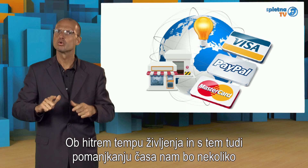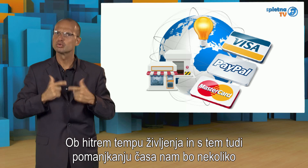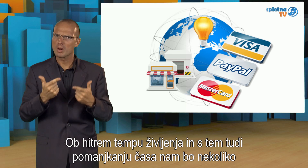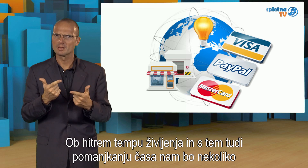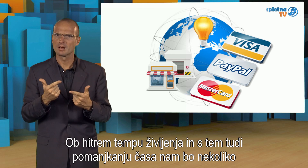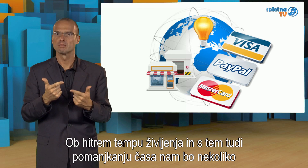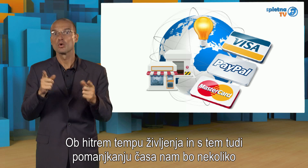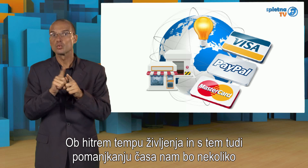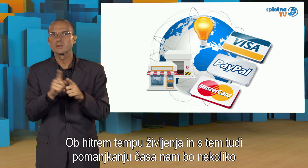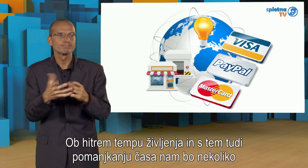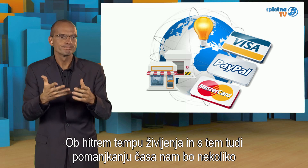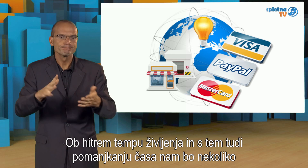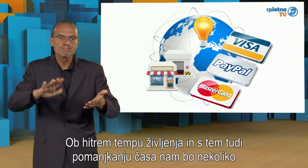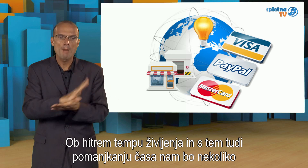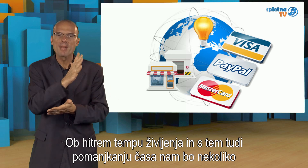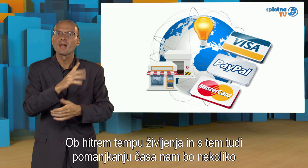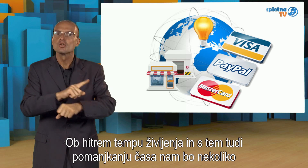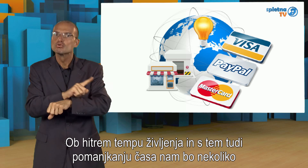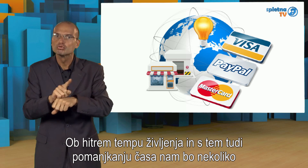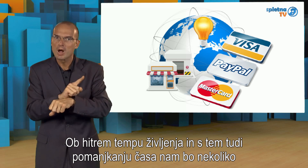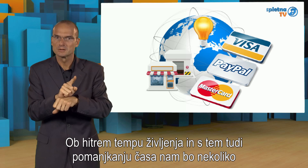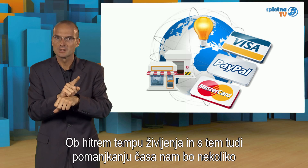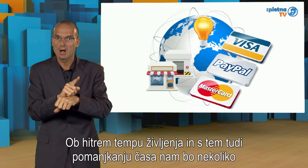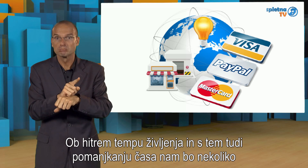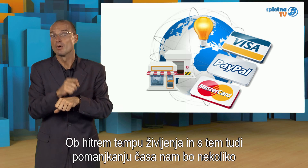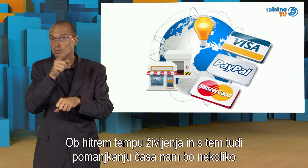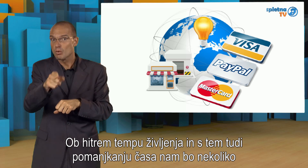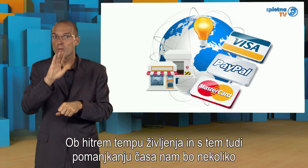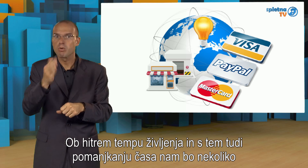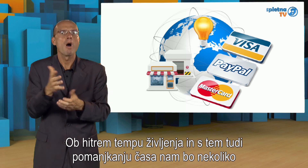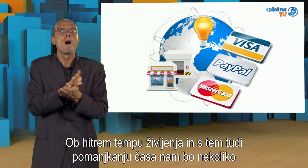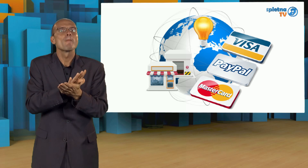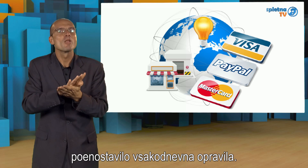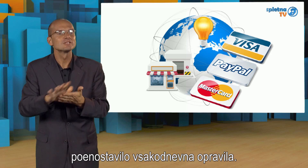pomanjkanju časa nam bo nekoliko poenostavilo vsakodnevna opravila.